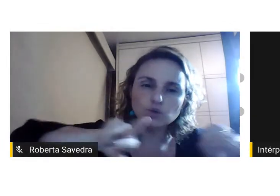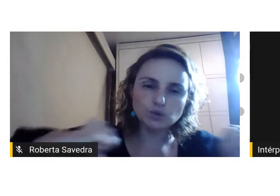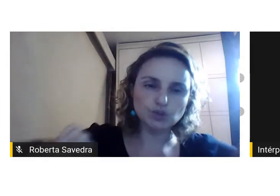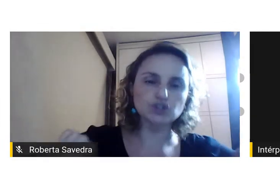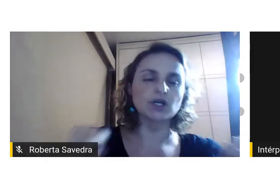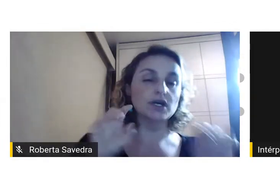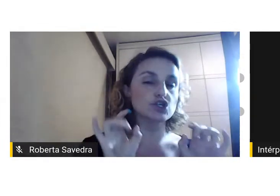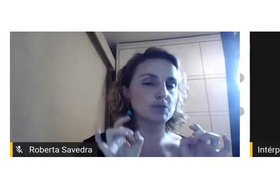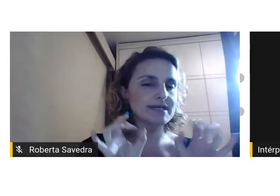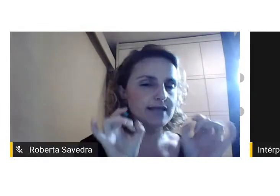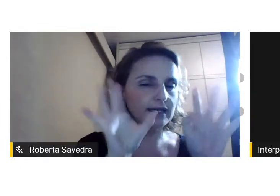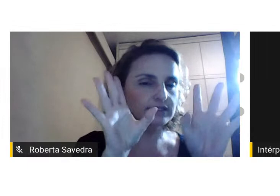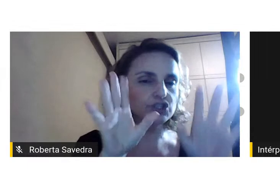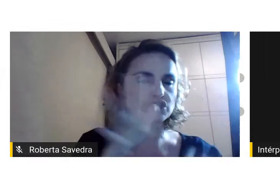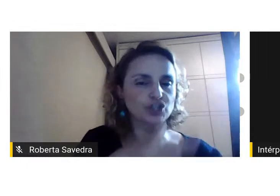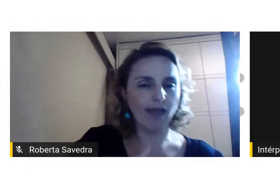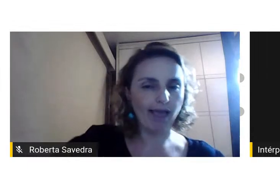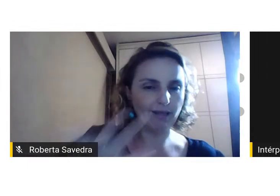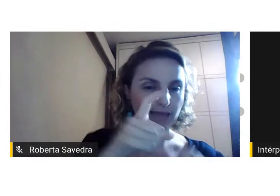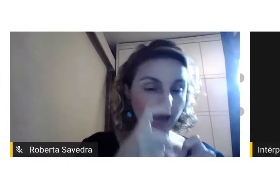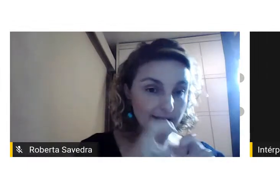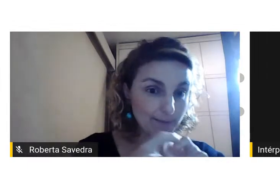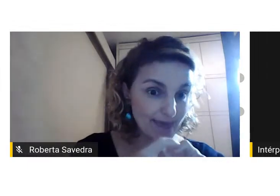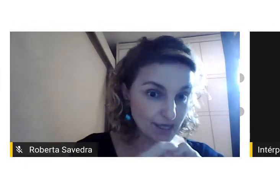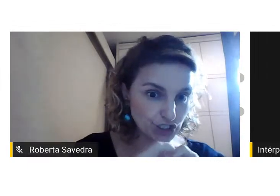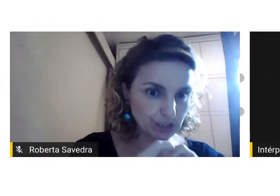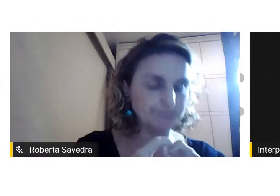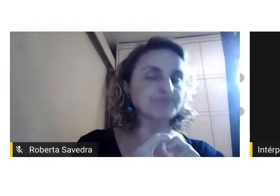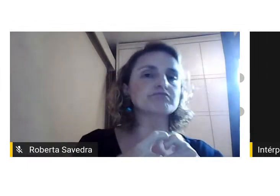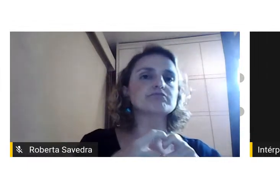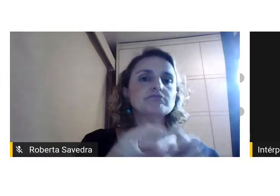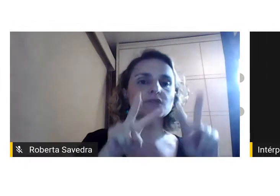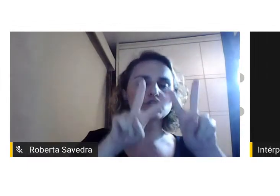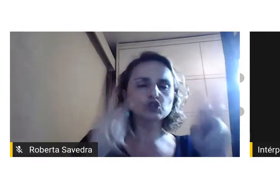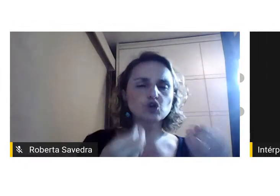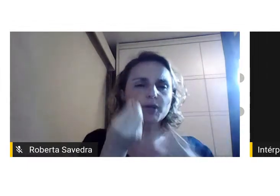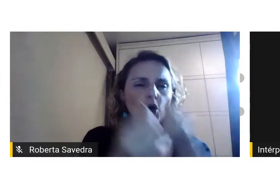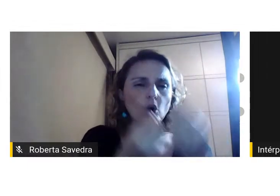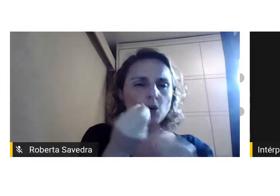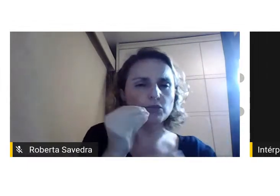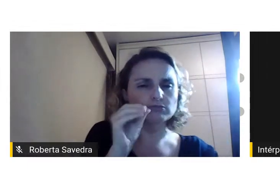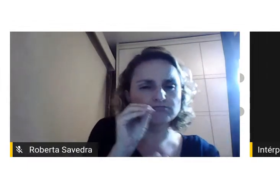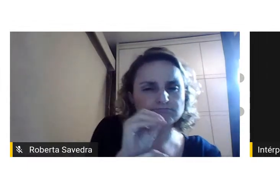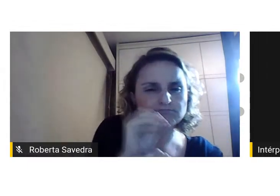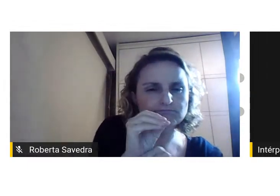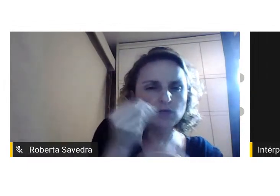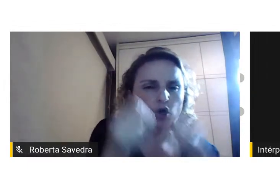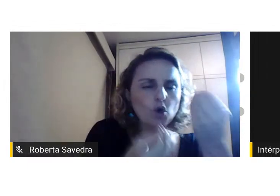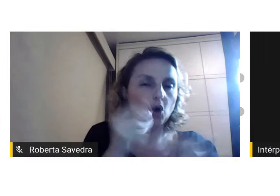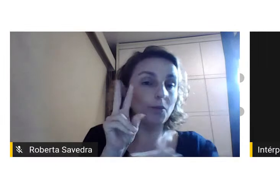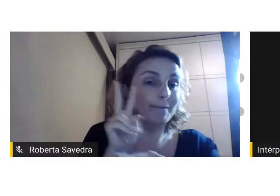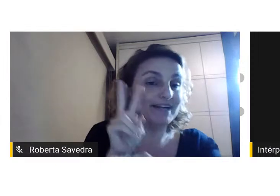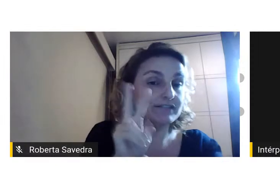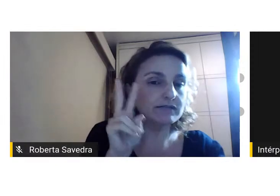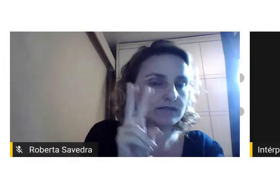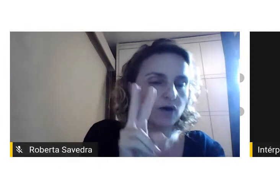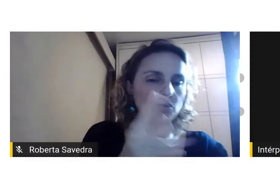ela a gente fala sobre o coronavírus gente fala sobre assuntos que acontecem todos os dias